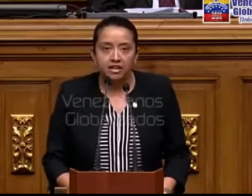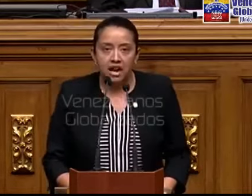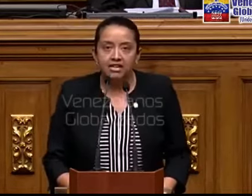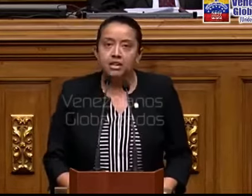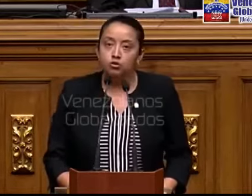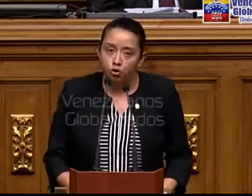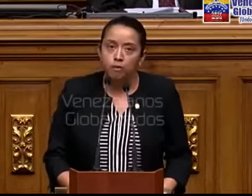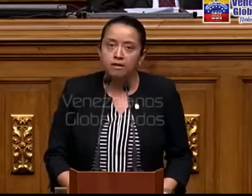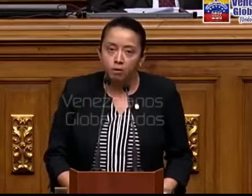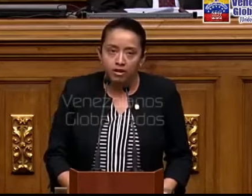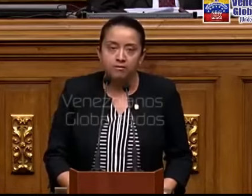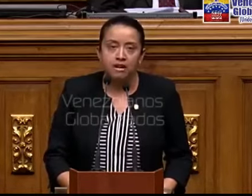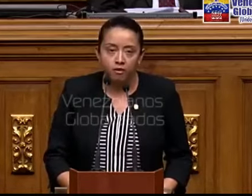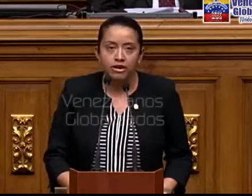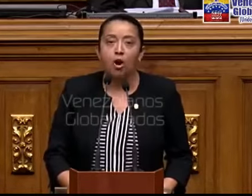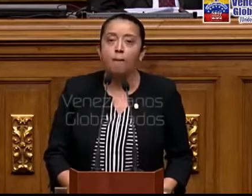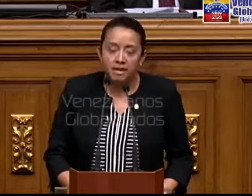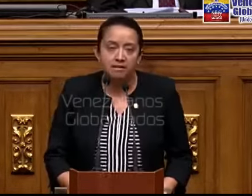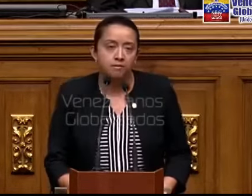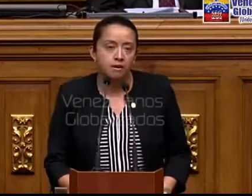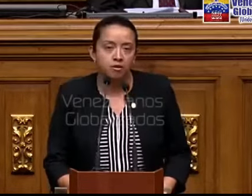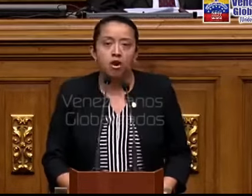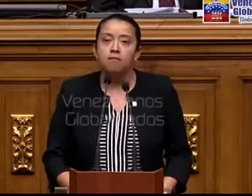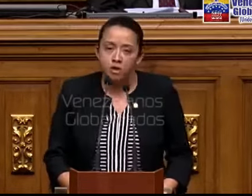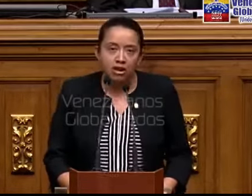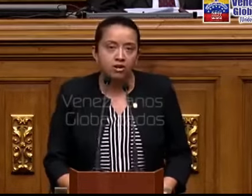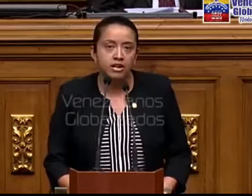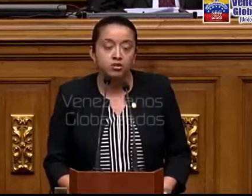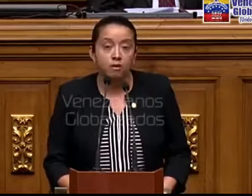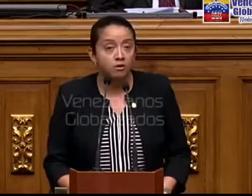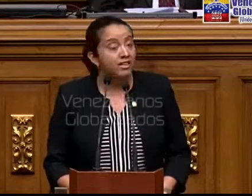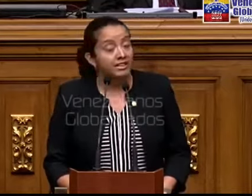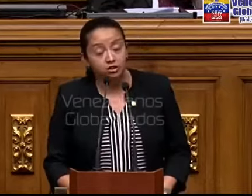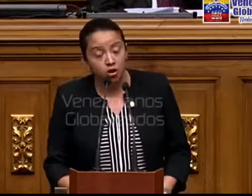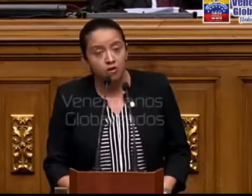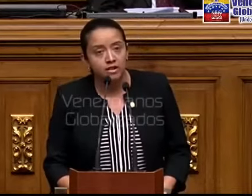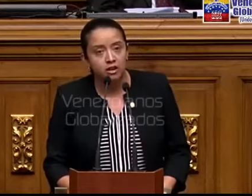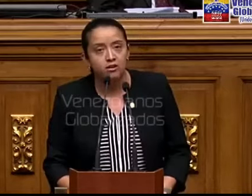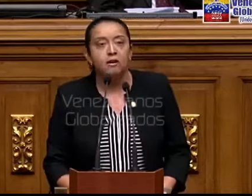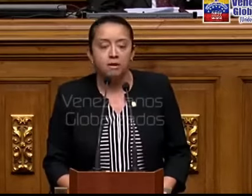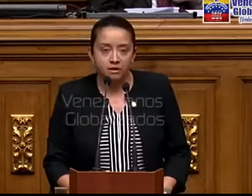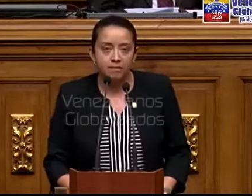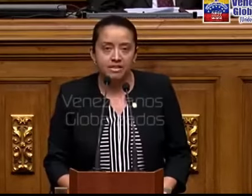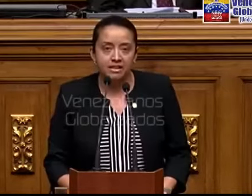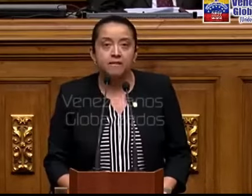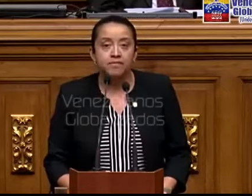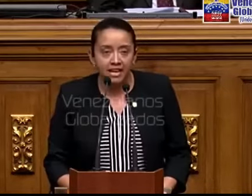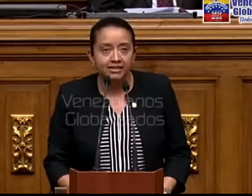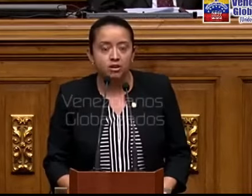a quienes usurpan el poder en Miraflores, oprimen al pueblo, violan los derechos humanos de todos los venezolanos, pero en especial de esta